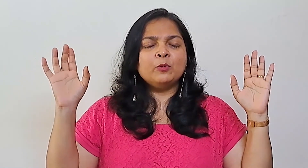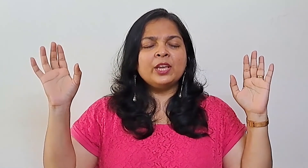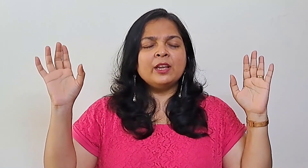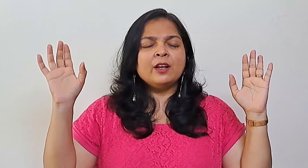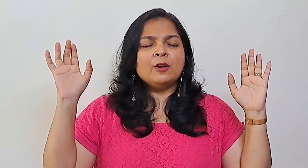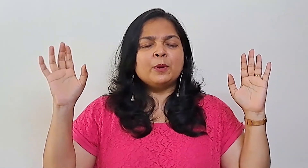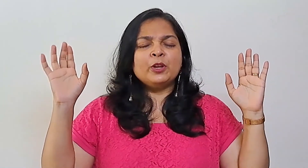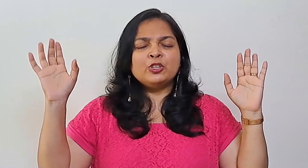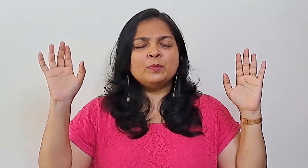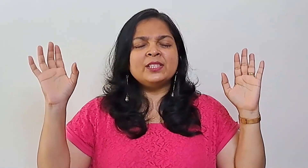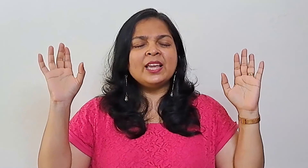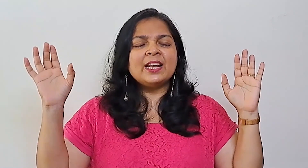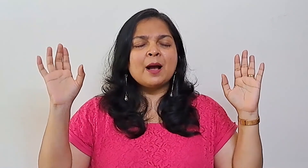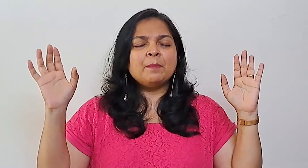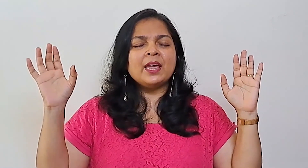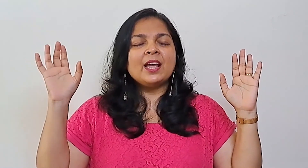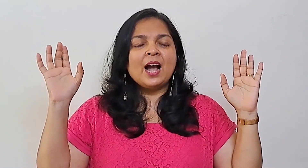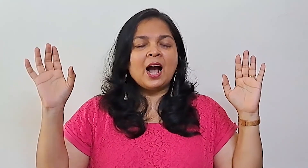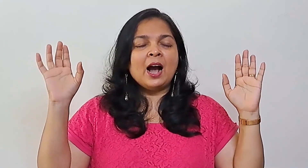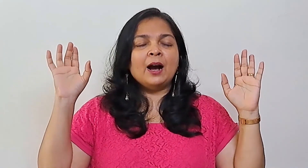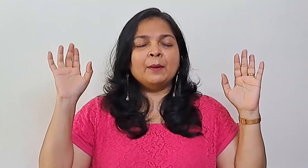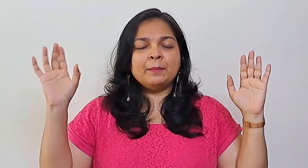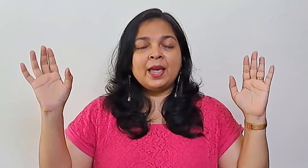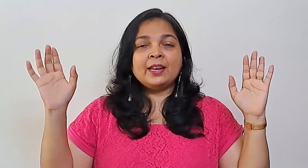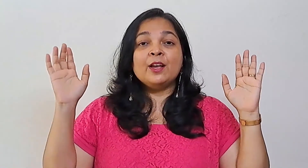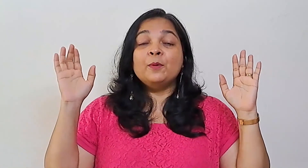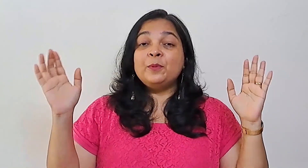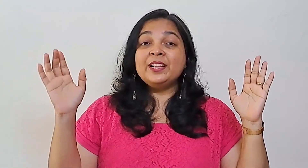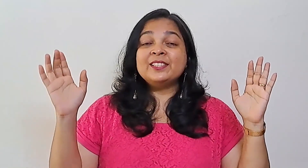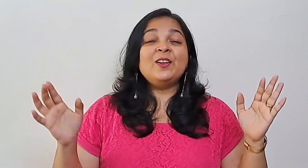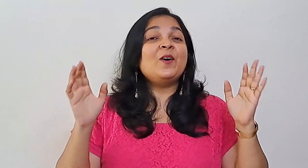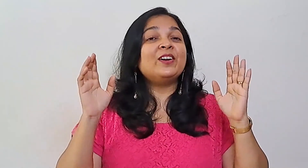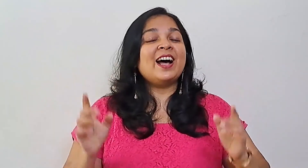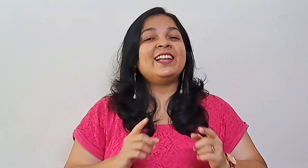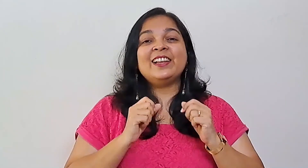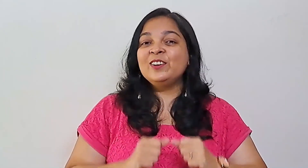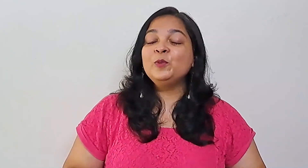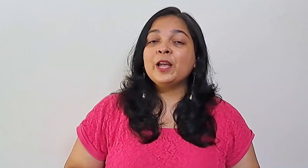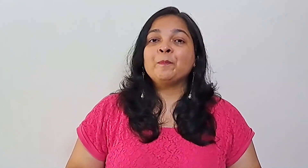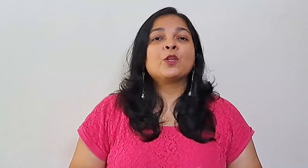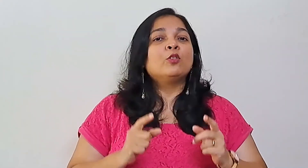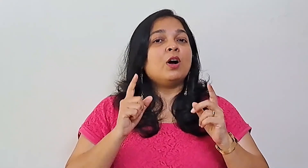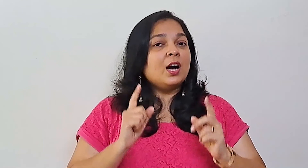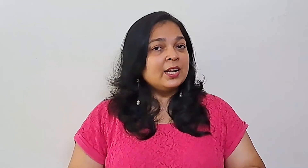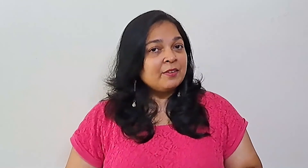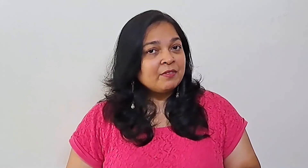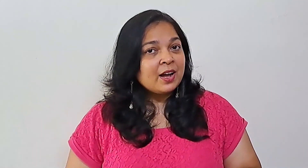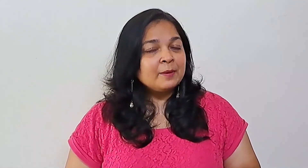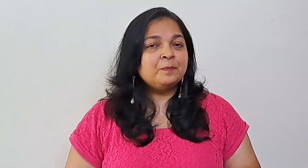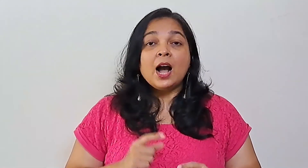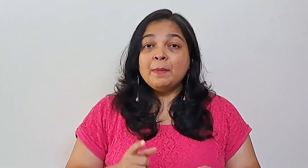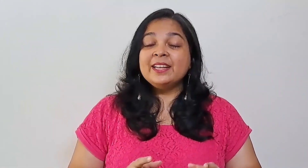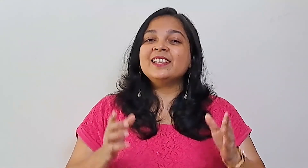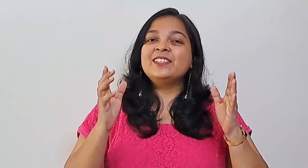ਕਰਦੀ ਰਹਾਂਗੀ, ਪ੍ਰਭੂ ਯੀਸ਼ੂ ਮਸੀਹ ਦੇ ਨਾਮ ਦੇ ਵਿੱਚ, ਆਮੇਨ। ਪ੍ਰੇਜ਼ ਦ ਲਾਰਡ। ਹਾਲੇਲੂਇਆ। ਅਤੇ ਅਗਲੇ